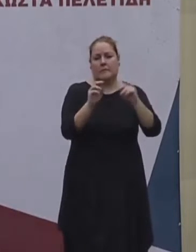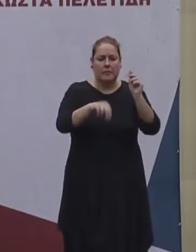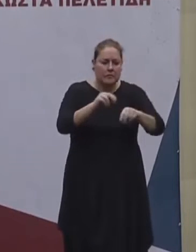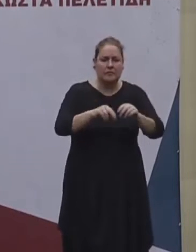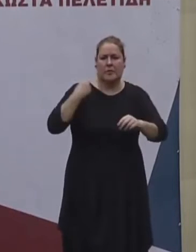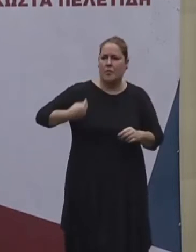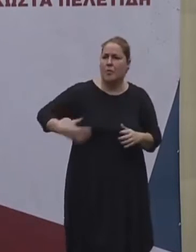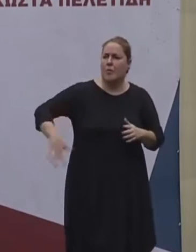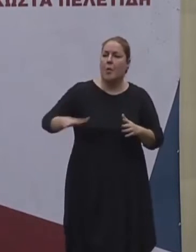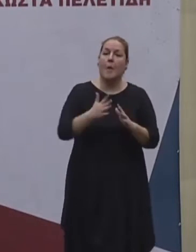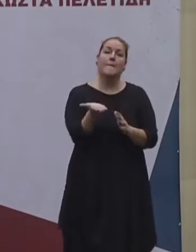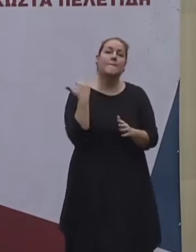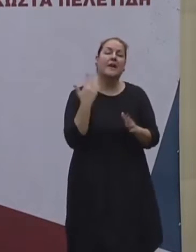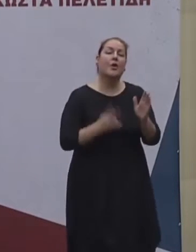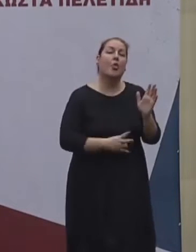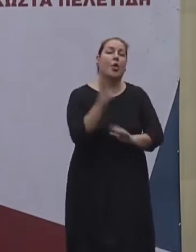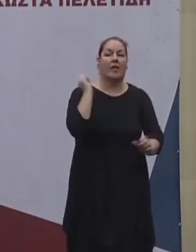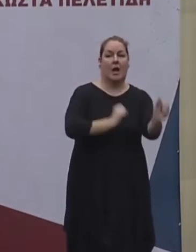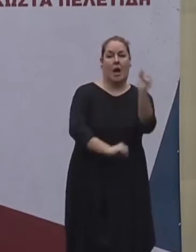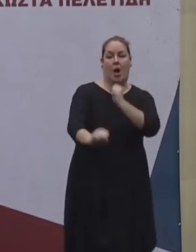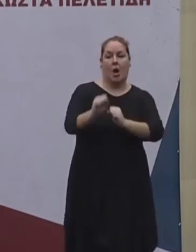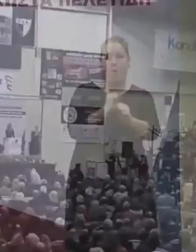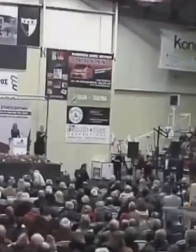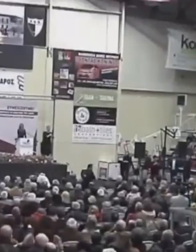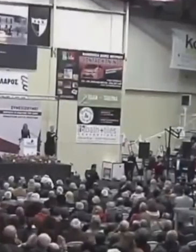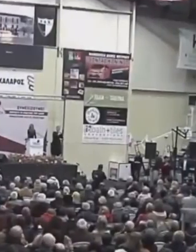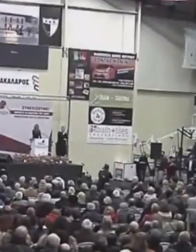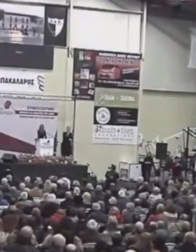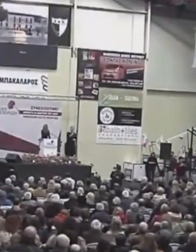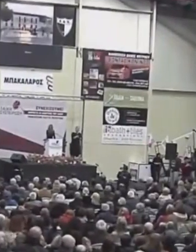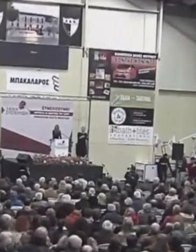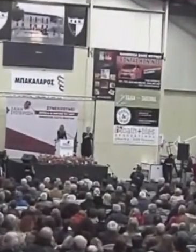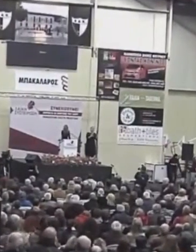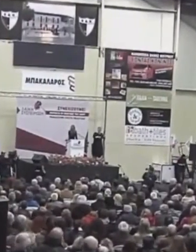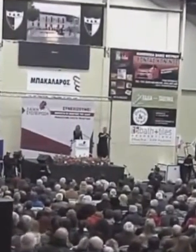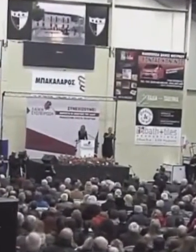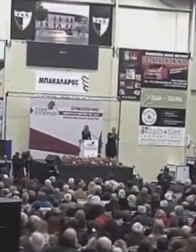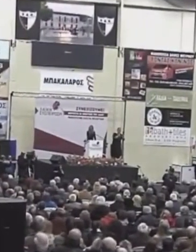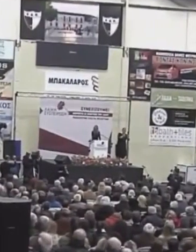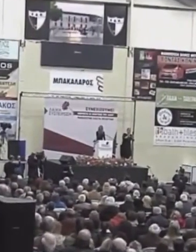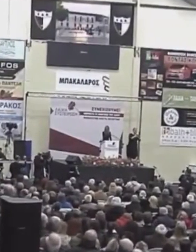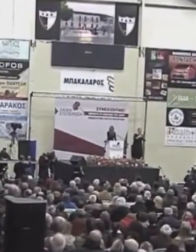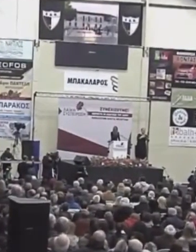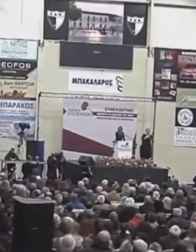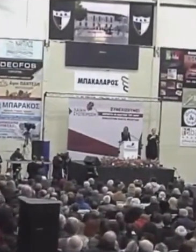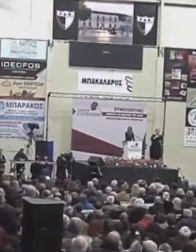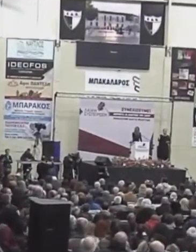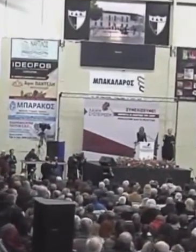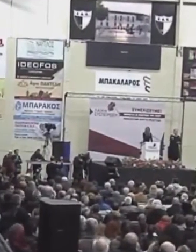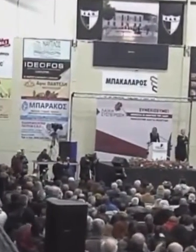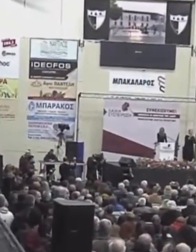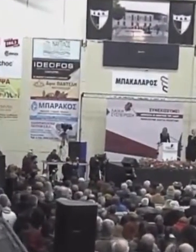και συγκεκριμένα πριν από 12 χρόνια έως και τη δημιουργία της παράταξής μας «Όλοι μαζί για την